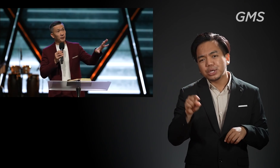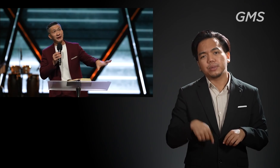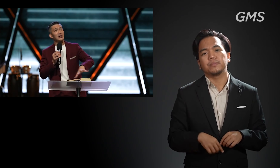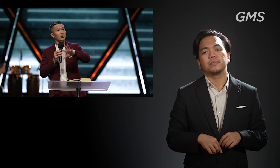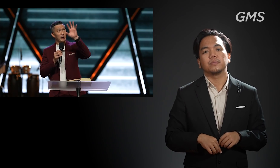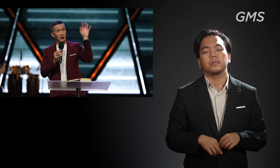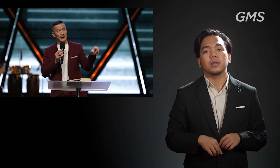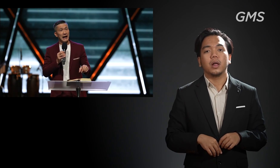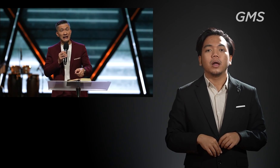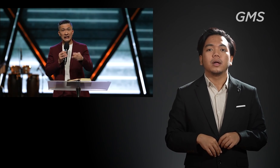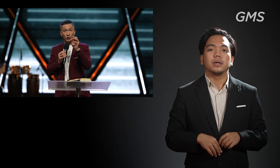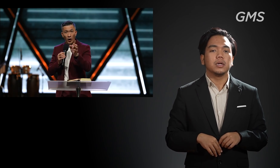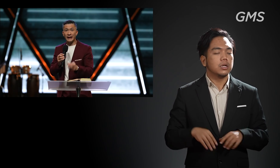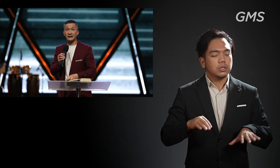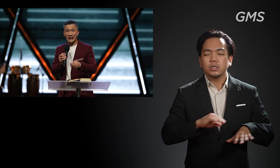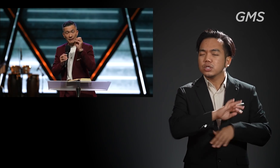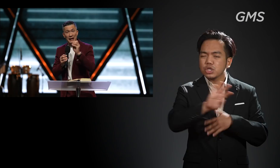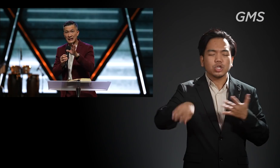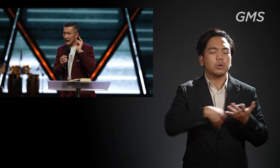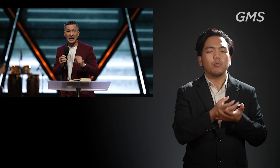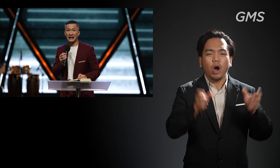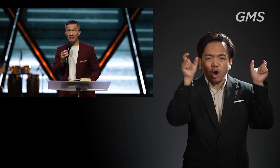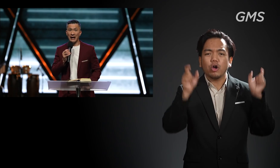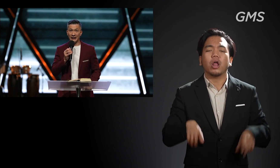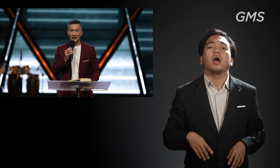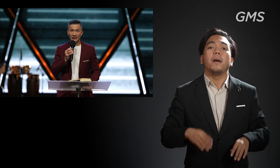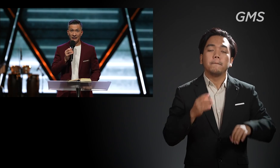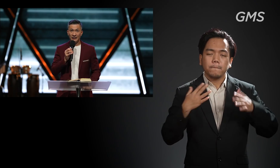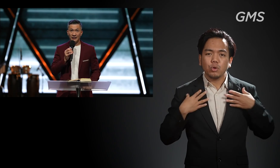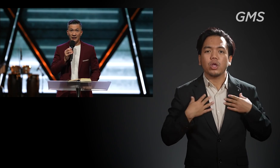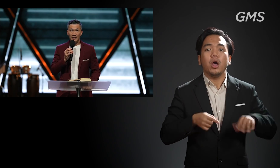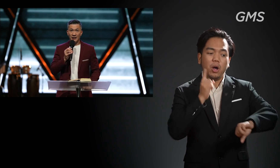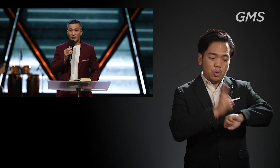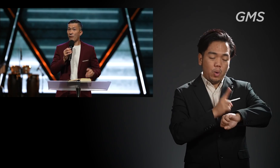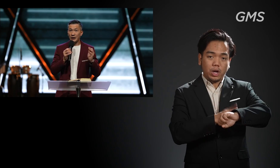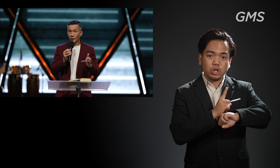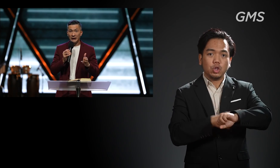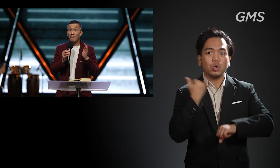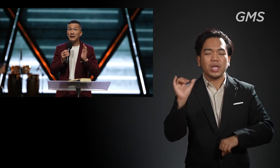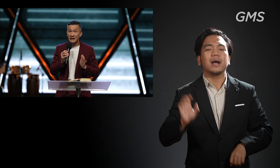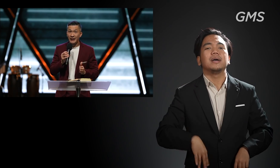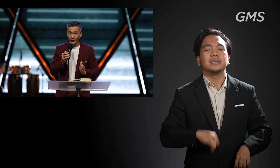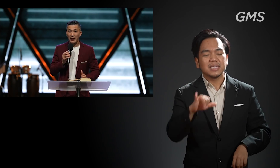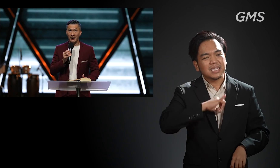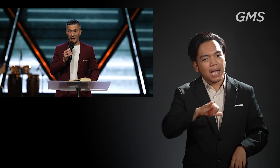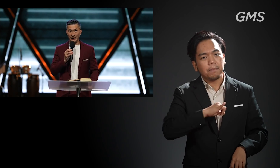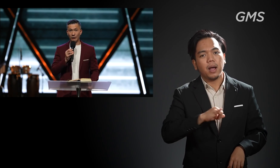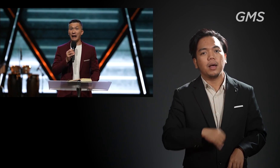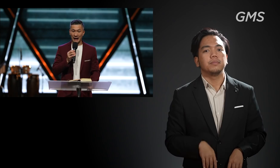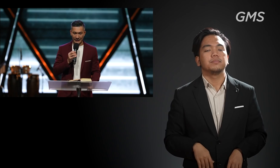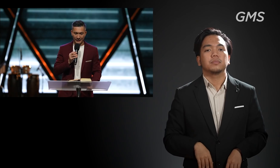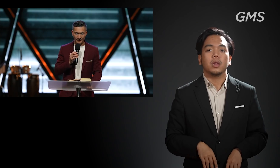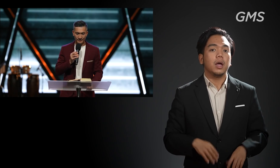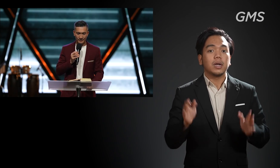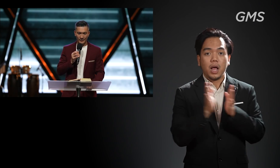Kalau hidup kita seumur hidup ini hanyalah satu koin, sekali dibelanjakan tidak akan kembali. Sebab waktu tidak bisa